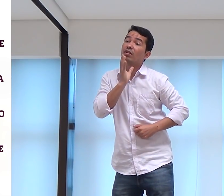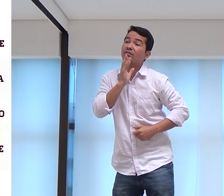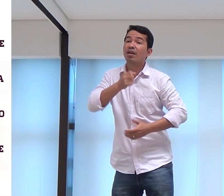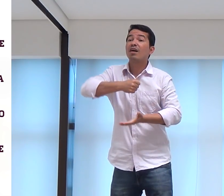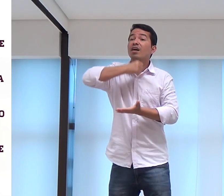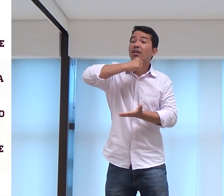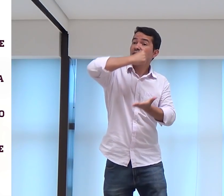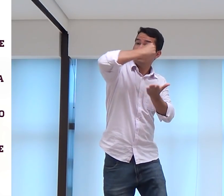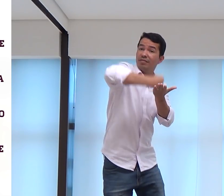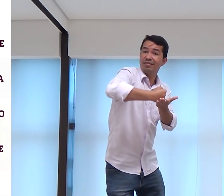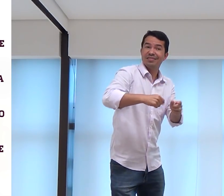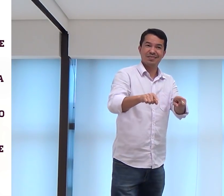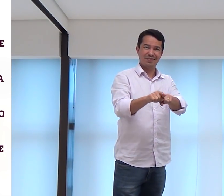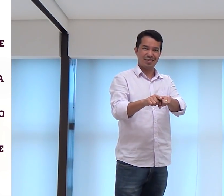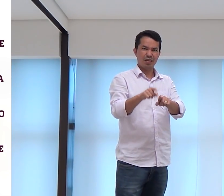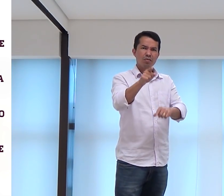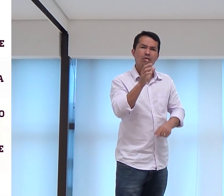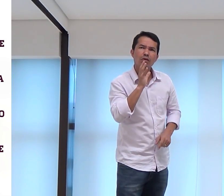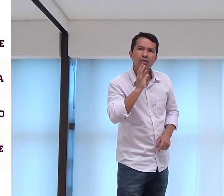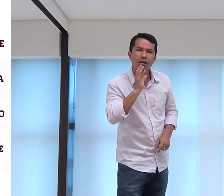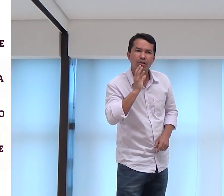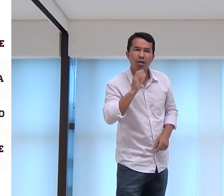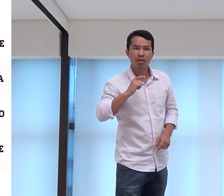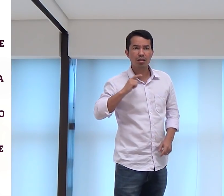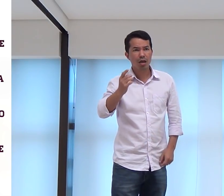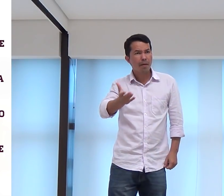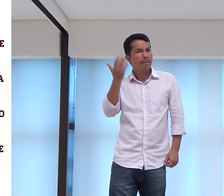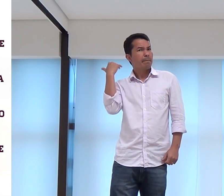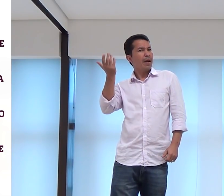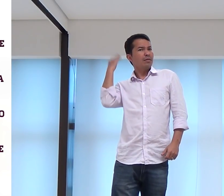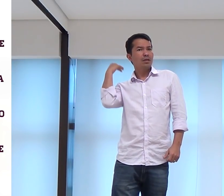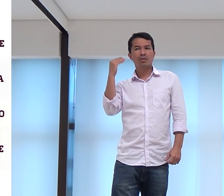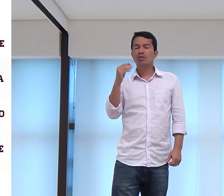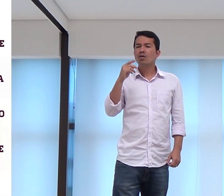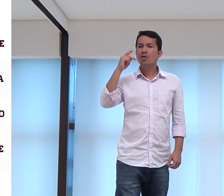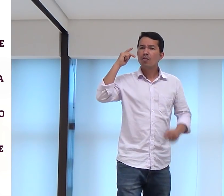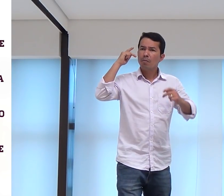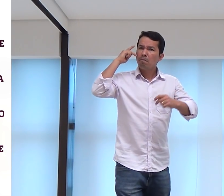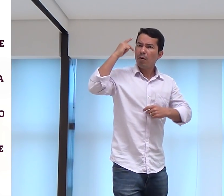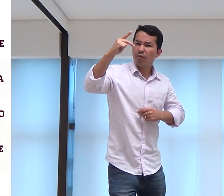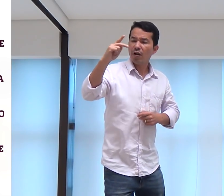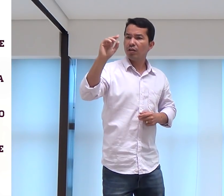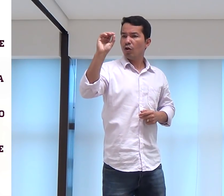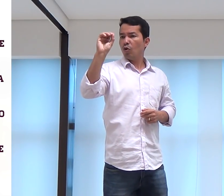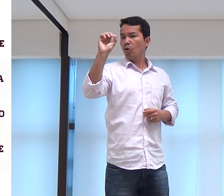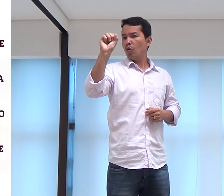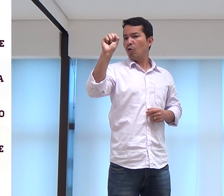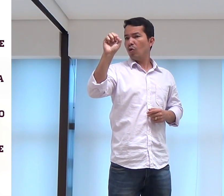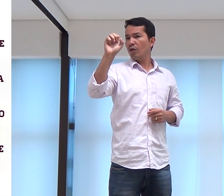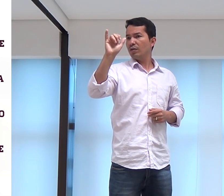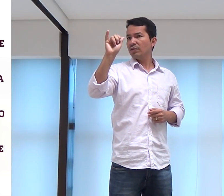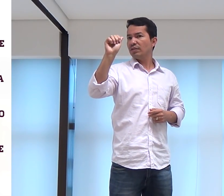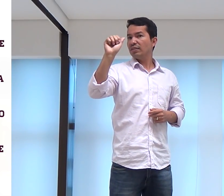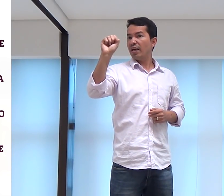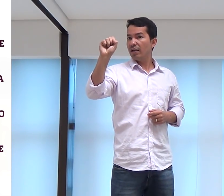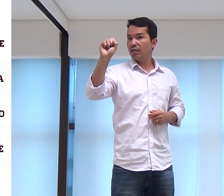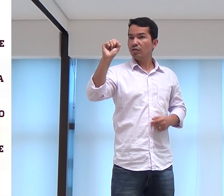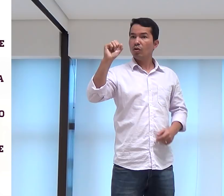Quando nós estudamos Apocalipse, nós precisamos conhecer o Antigo Testamento também. Você sabia? Naquele tempo dos profetas, o